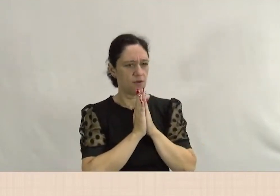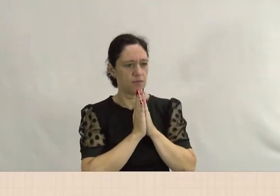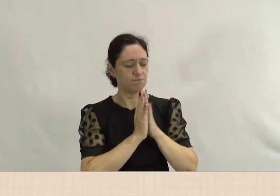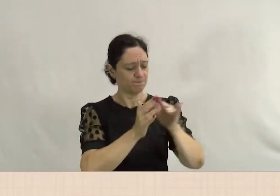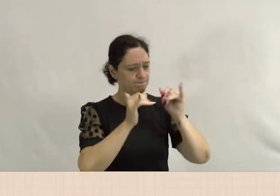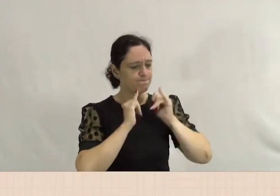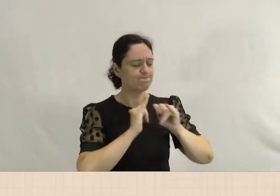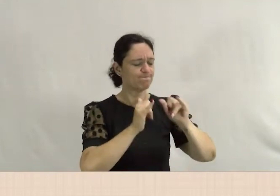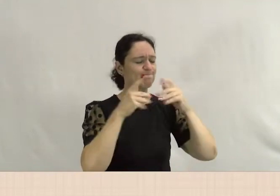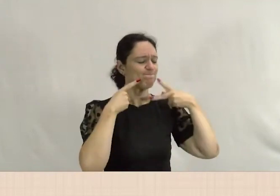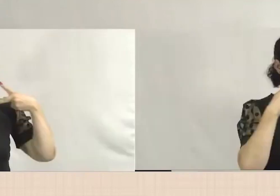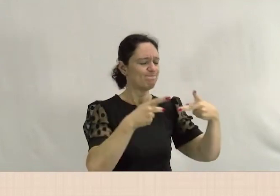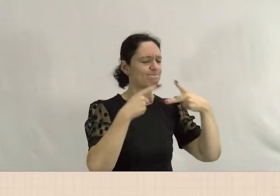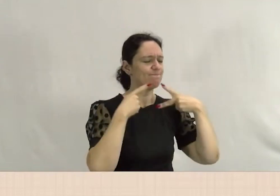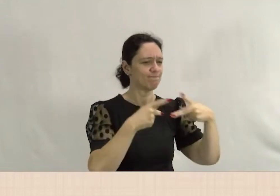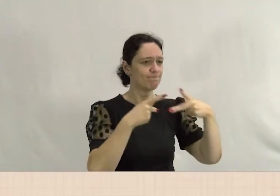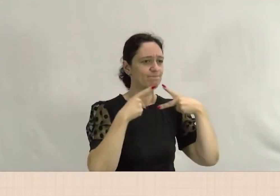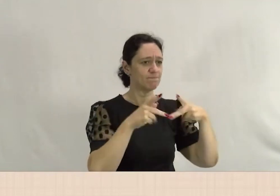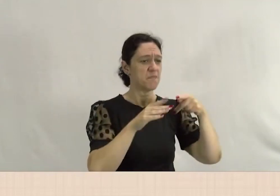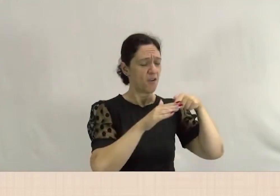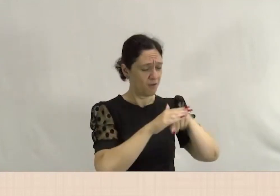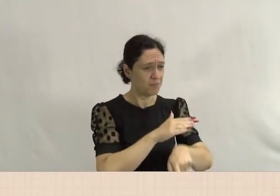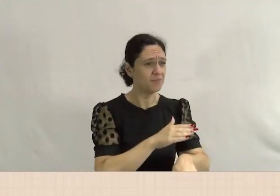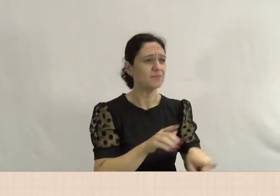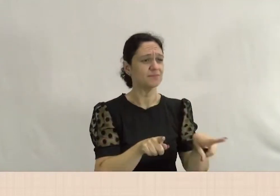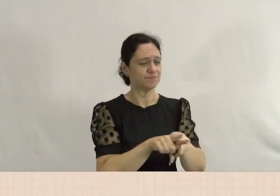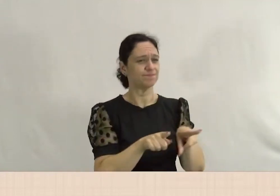falaram da palavra profética e fizeram imersão.